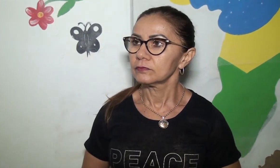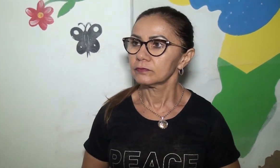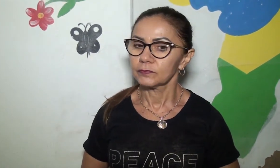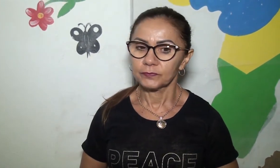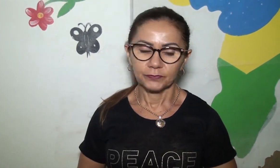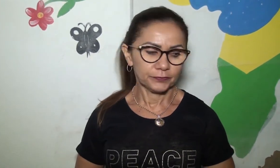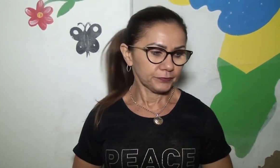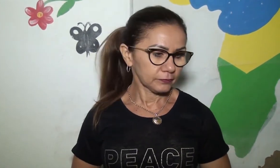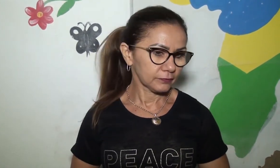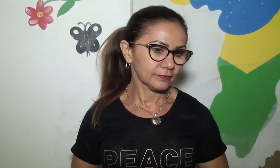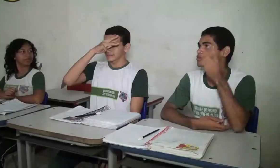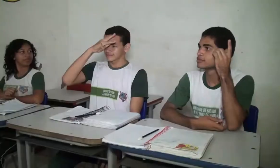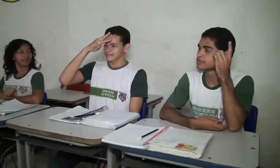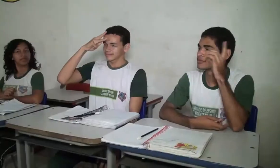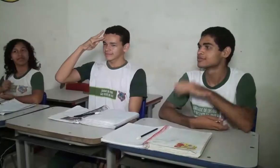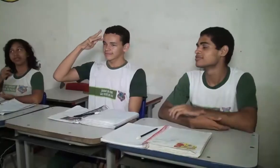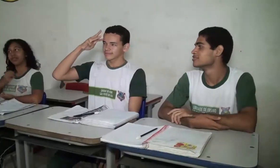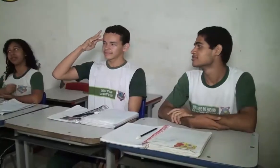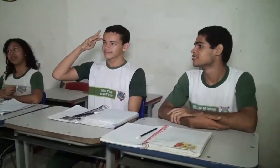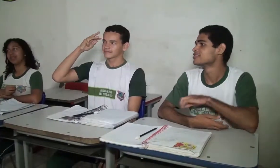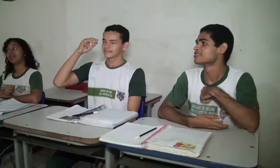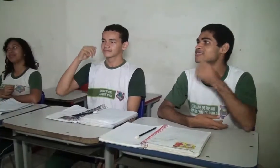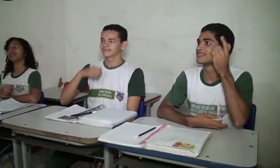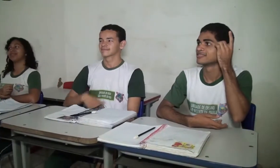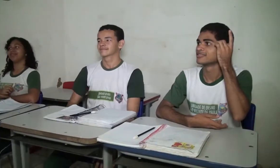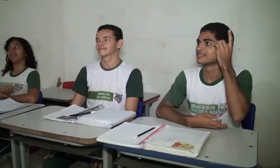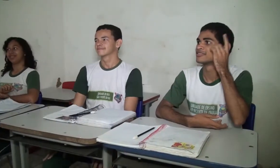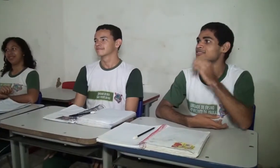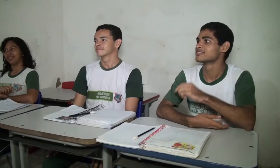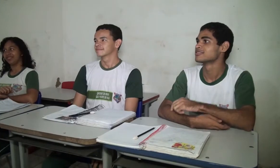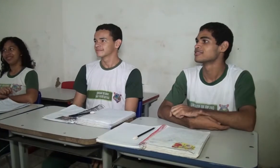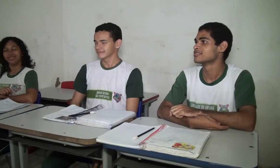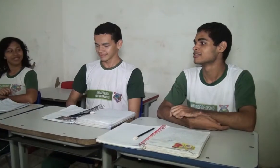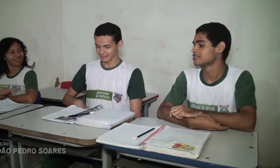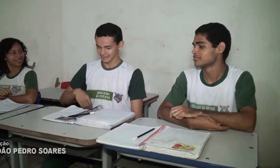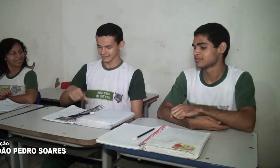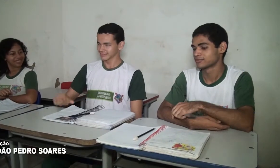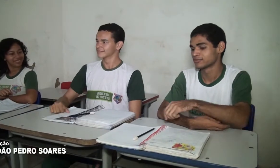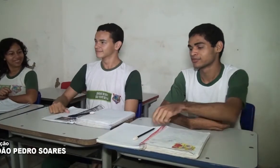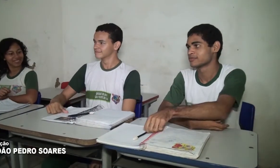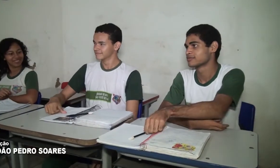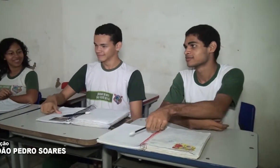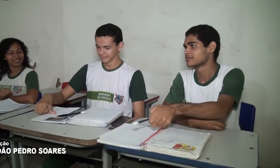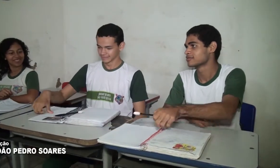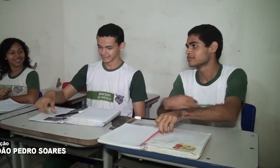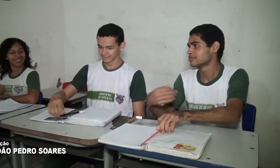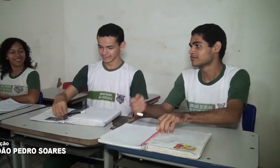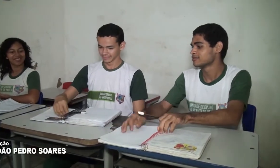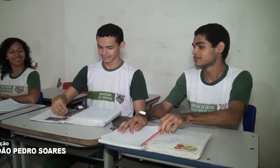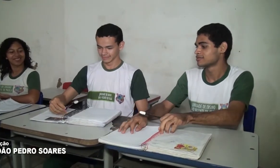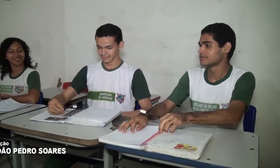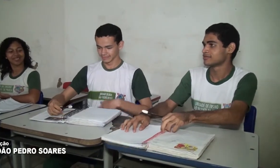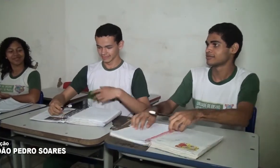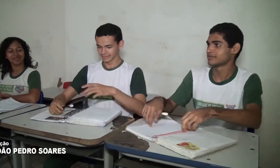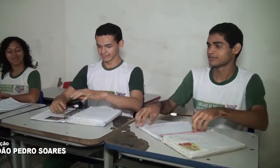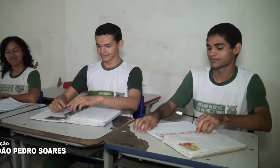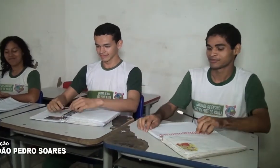aqui três alunos, né, que fazem parte de tudo isso, desse contexto. E existe uma questão que é a